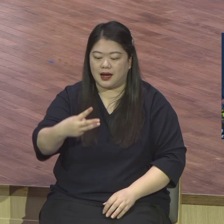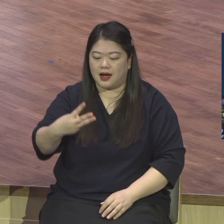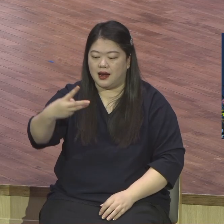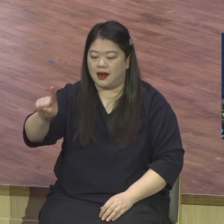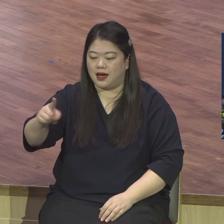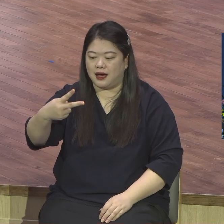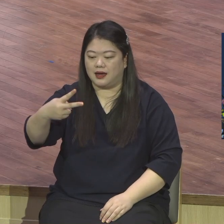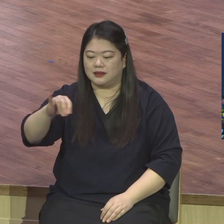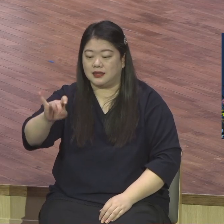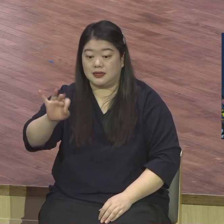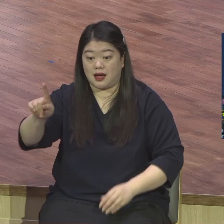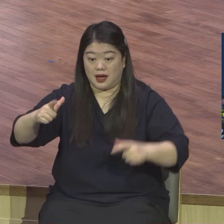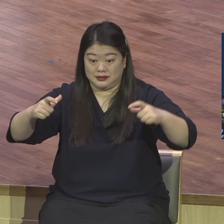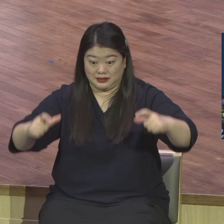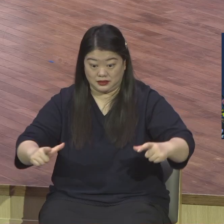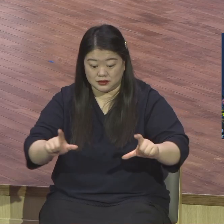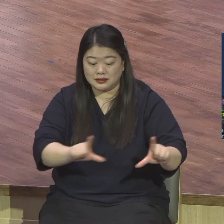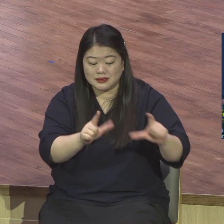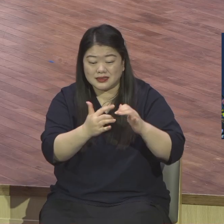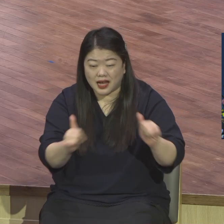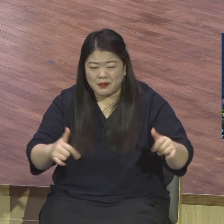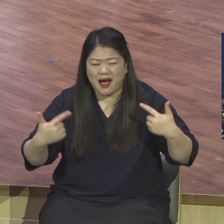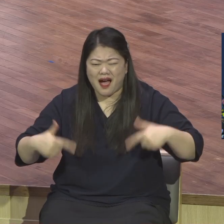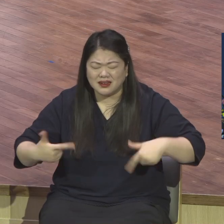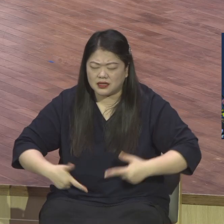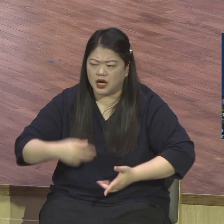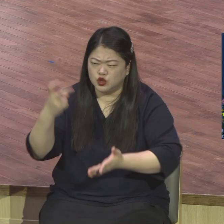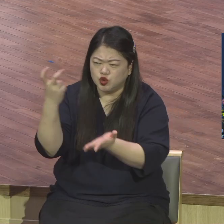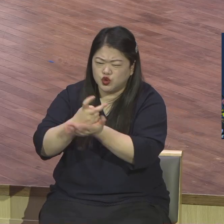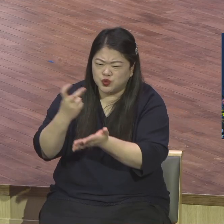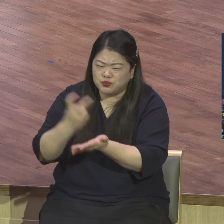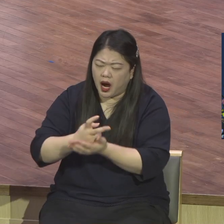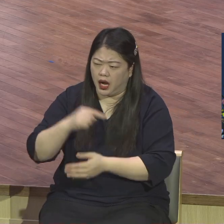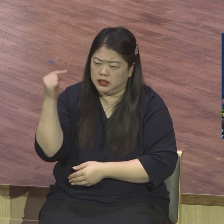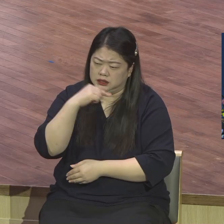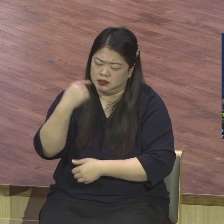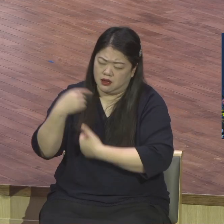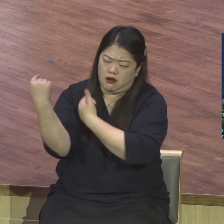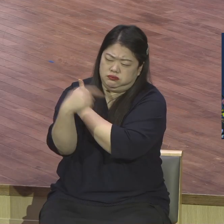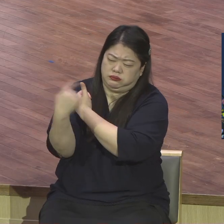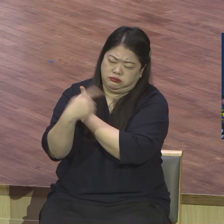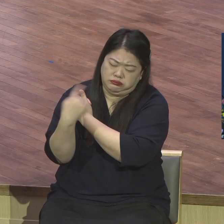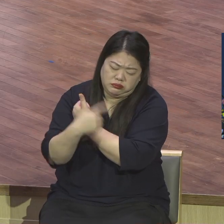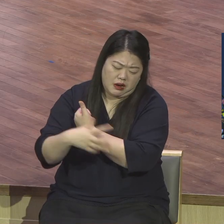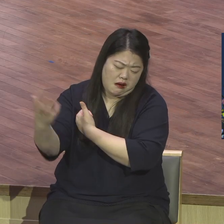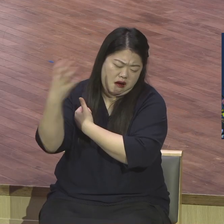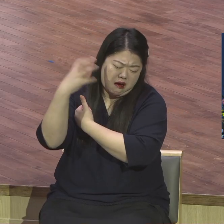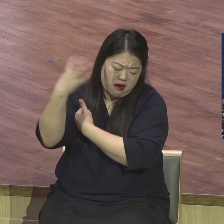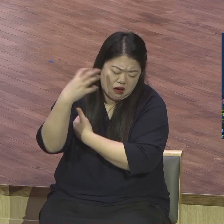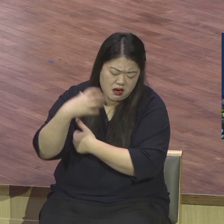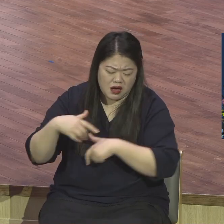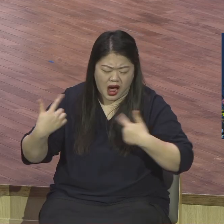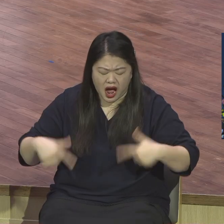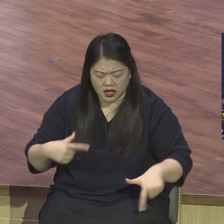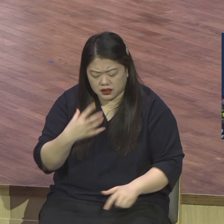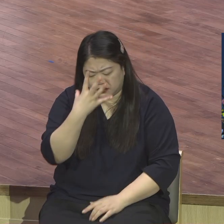늘 율법적으로 정죄당하고 죄책감을 가지고 양심의 가책을